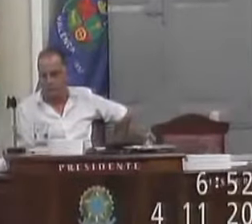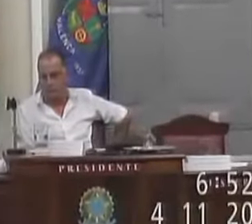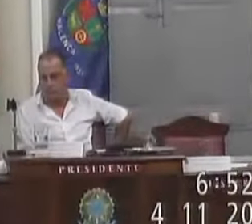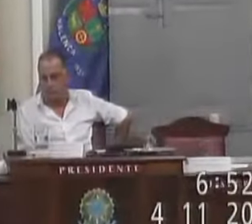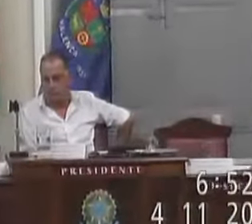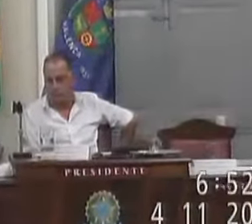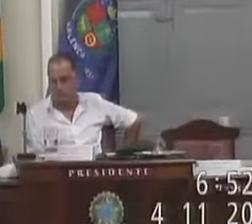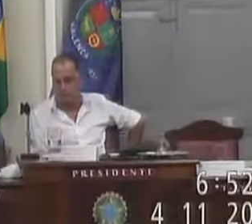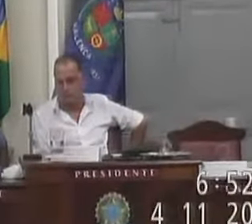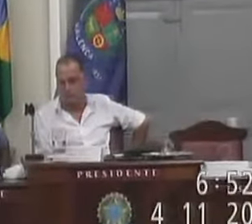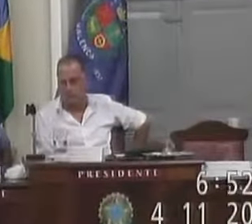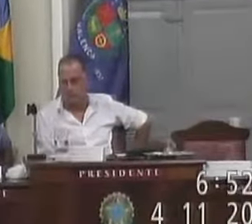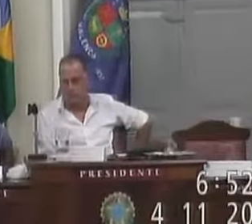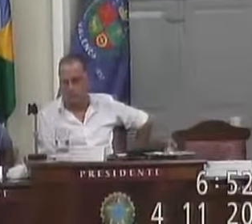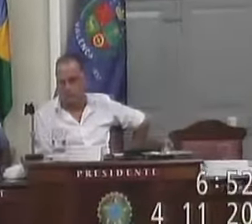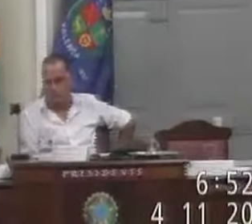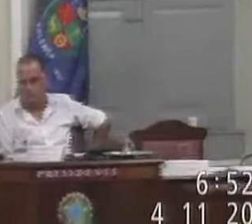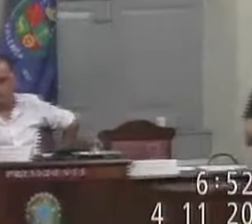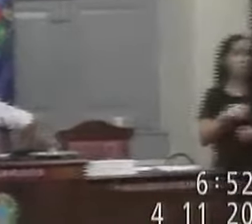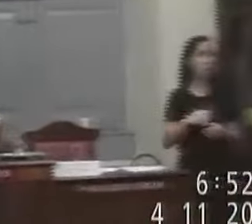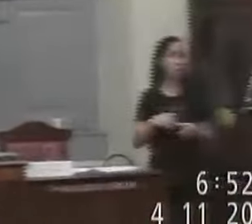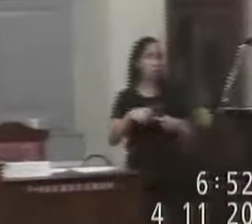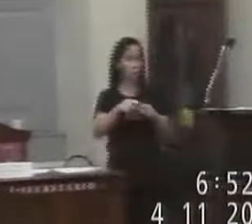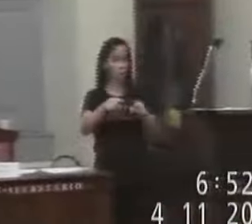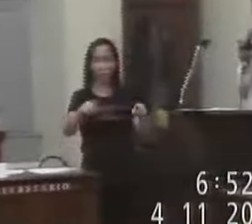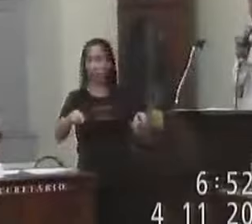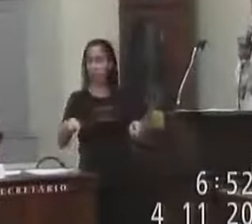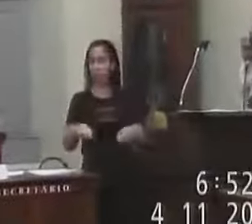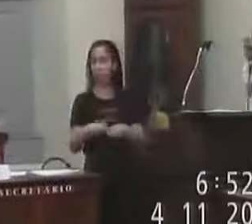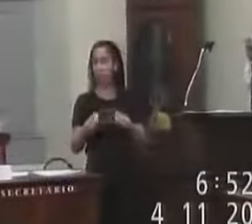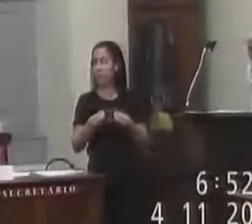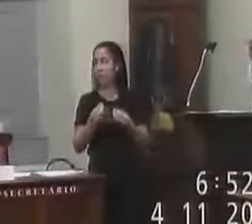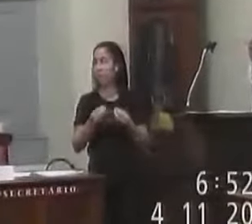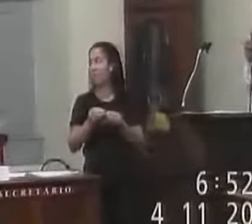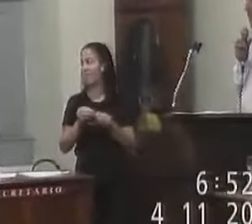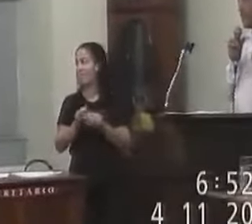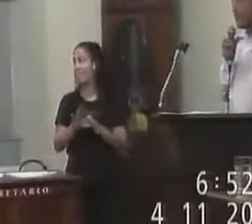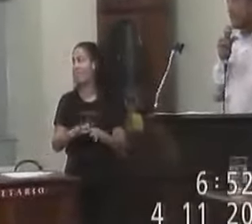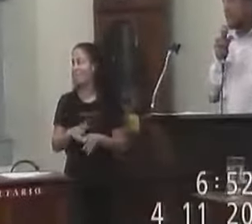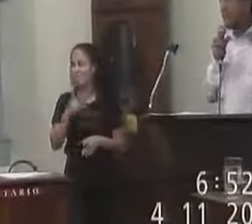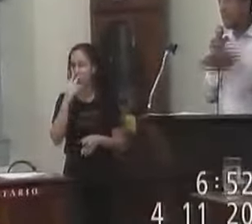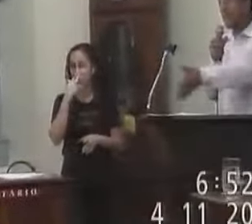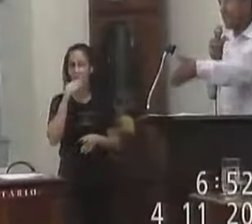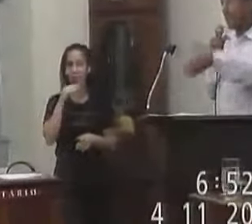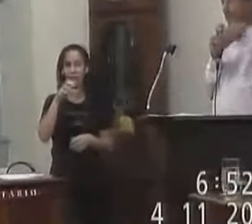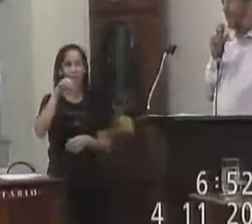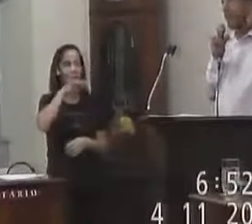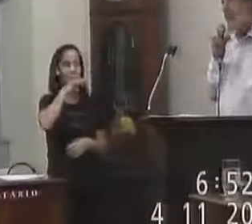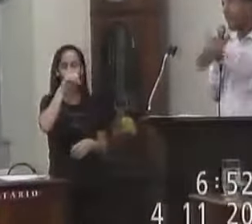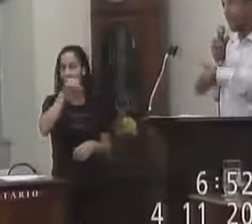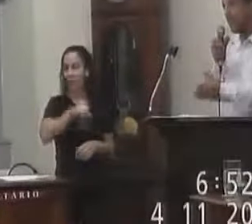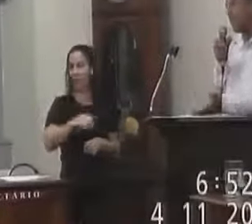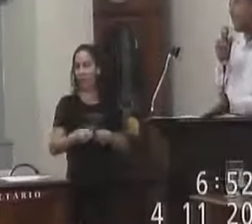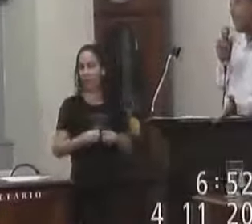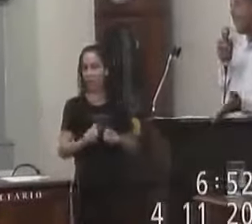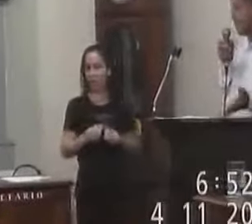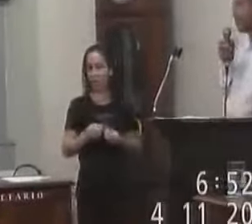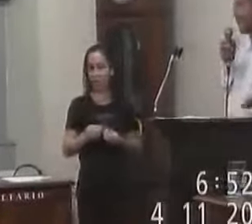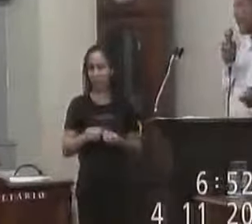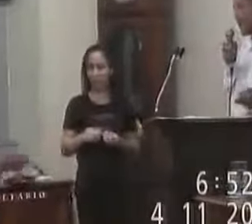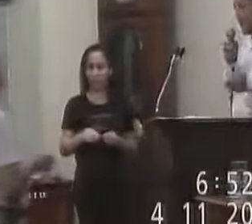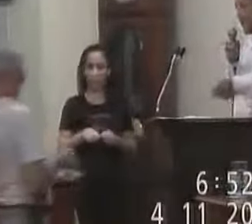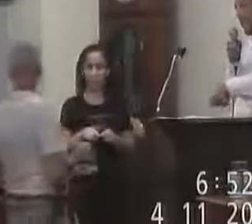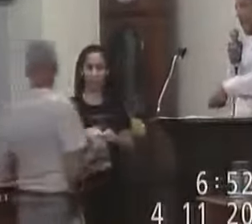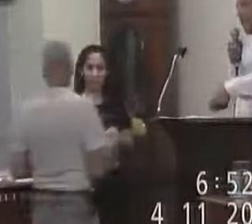Pelo lixão Eu tenho certeza Que o lixão Vai dar um negocinho Para ele Que você vai ver Vai ser para Vai ser para bambu Vai colocar bambu Você tem que comprar Uma